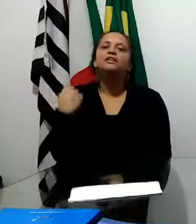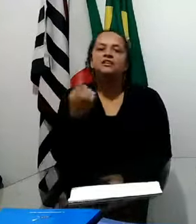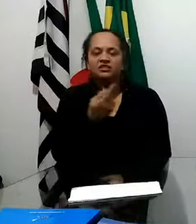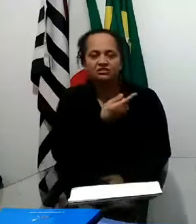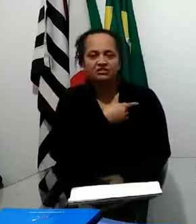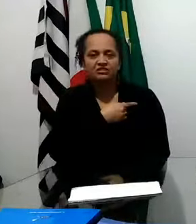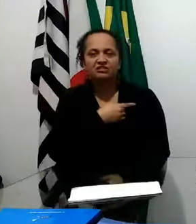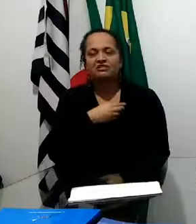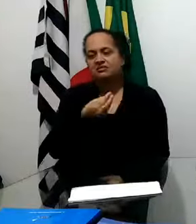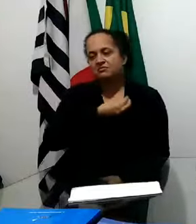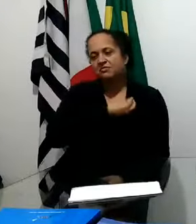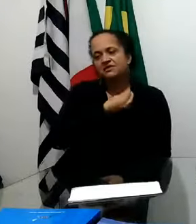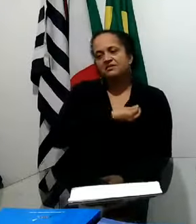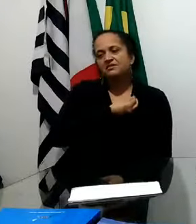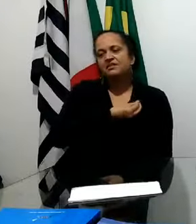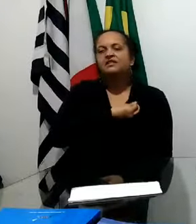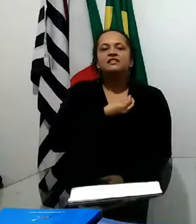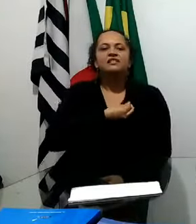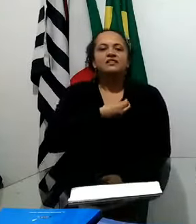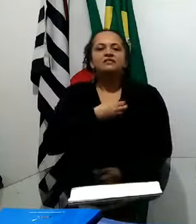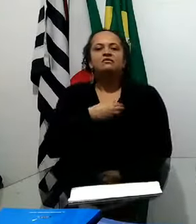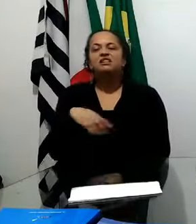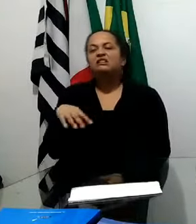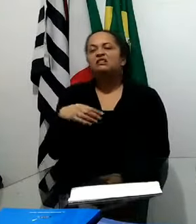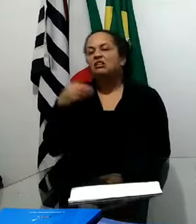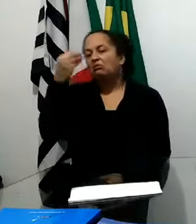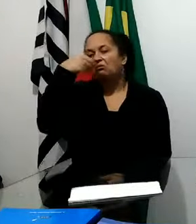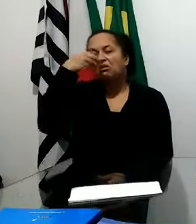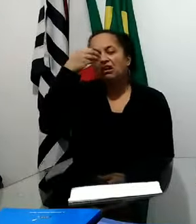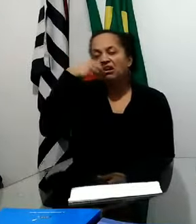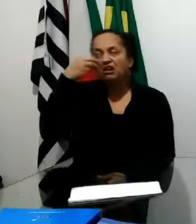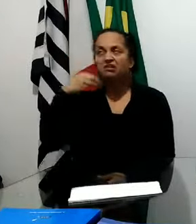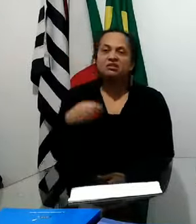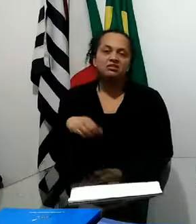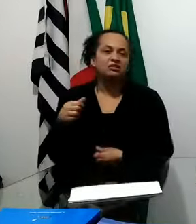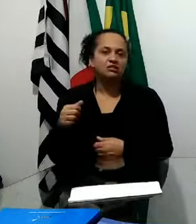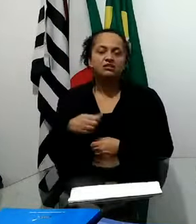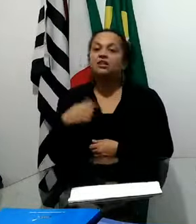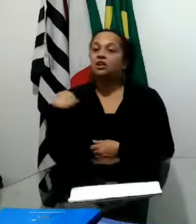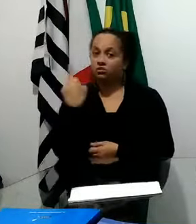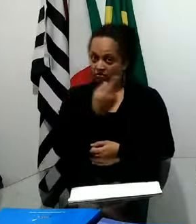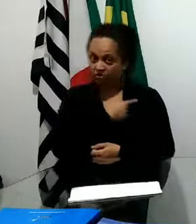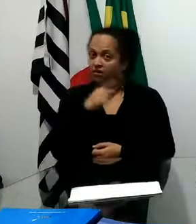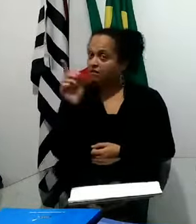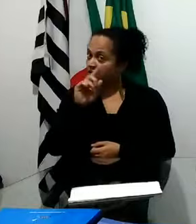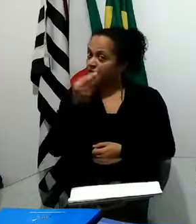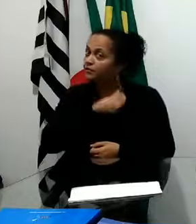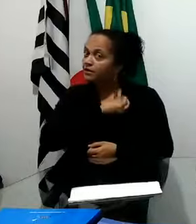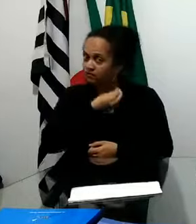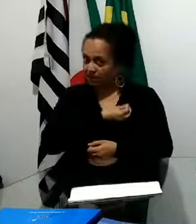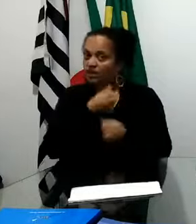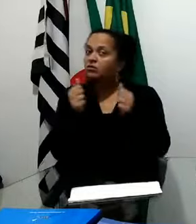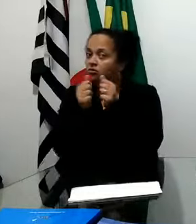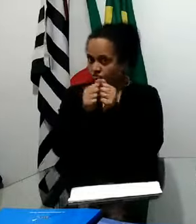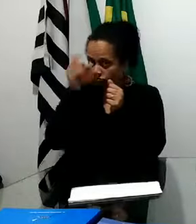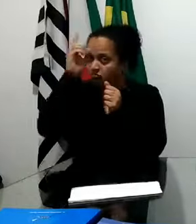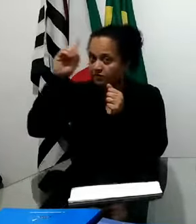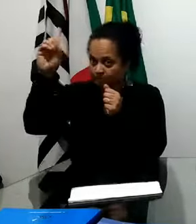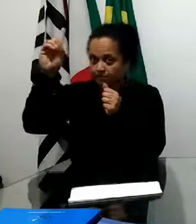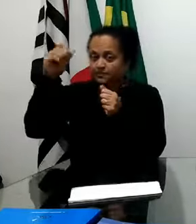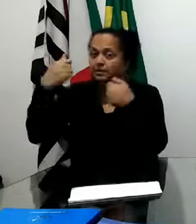dos 5 sentidos. E estamos deixando de viver de fato naquilo que fomos chamados, que é no Espírito, pela